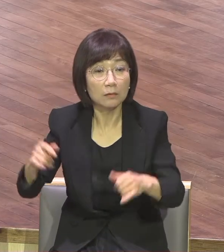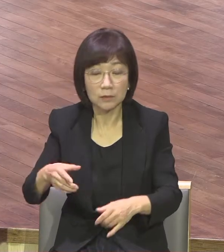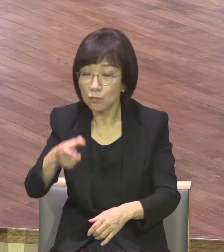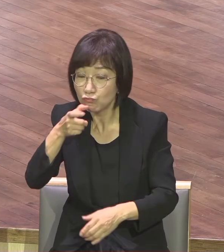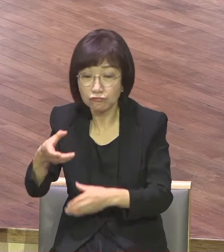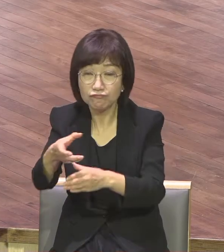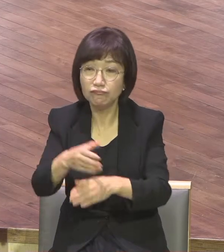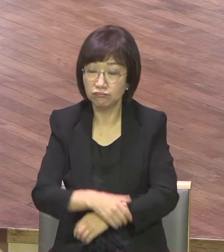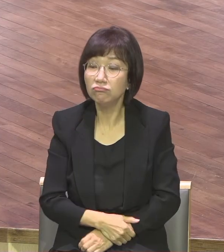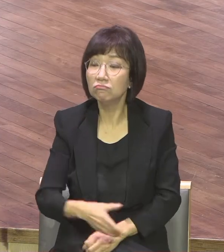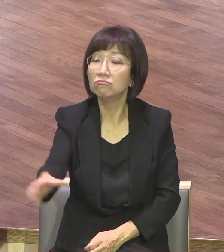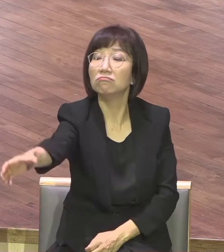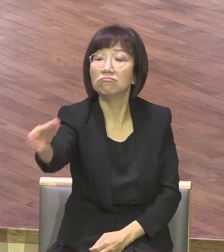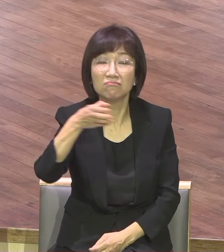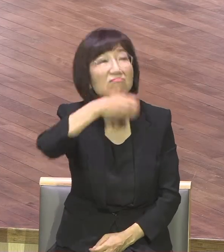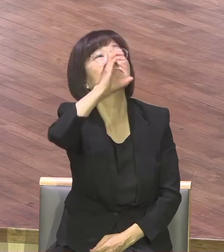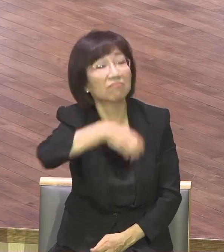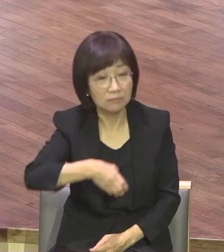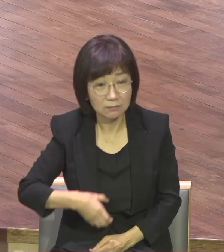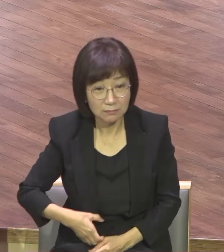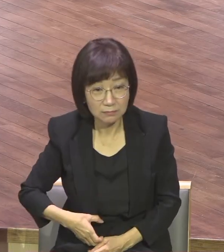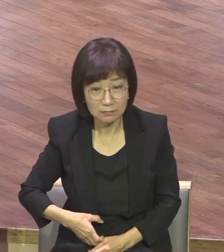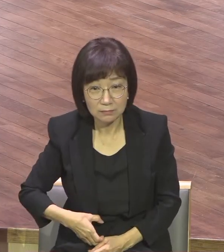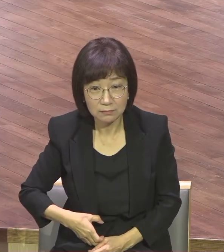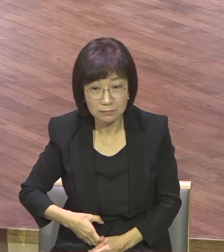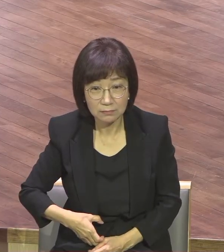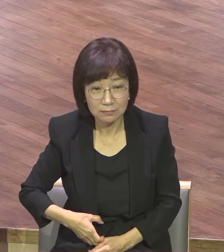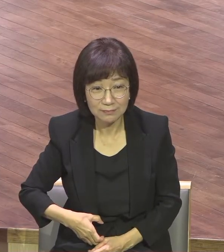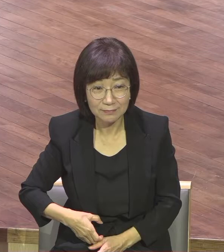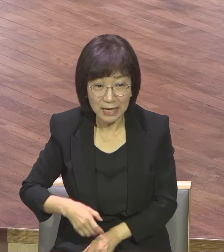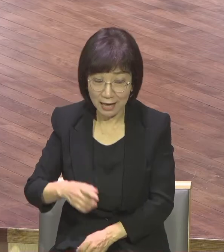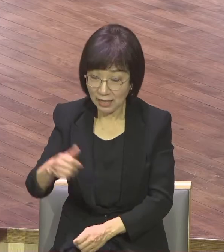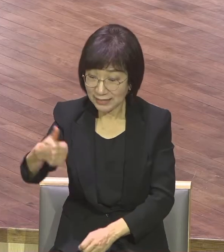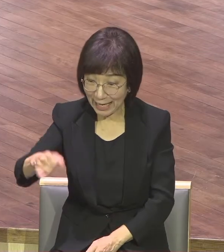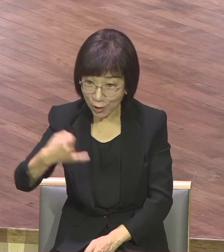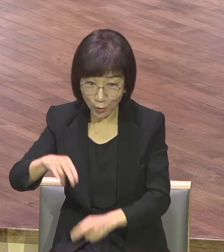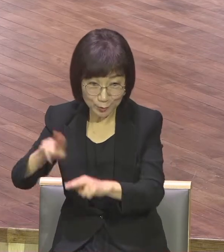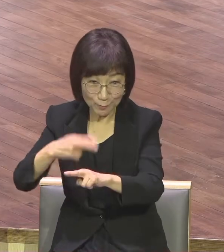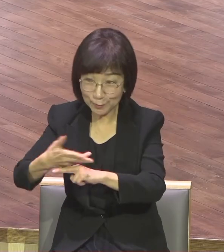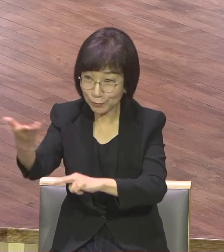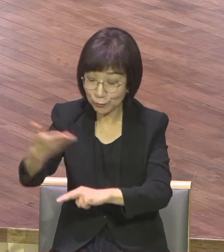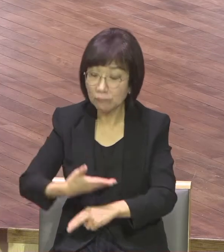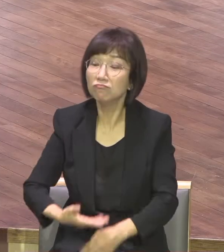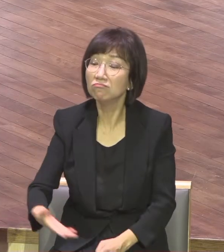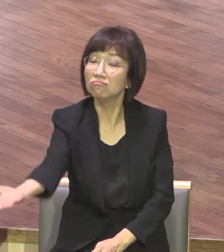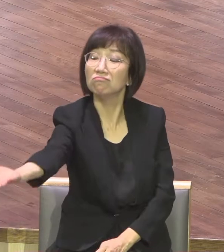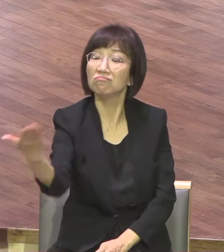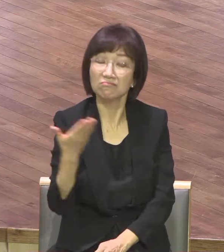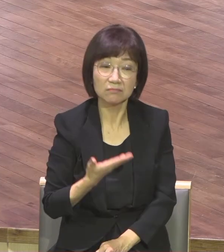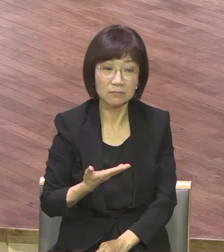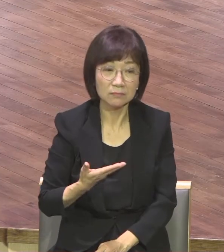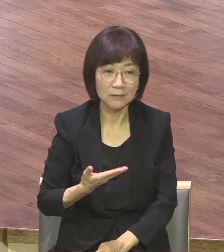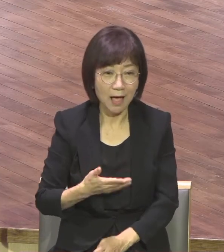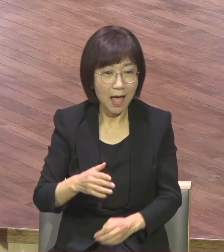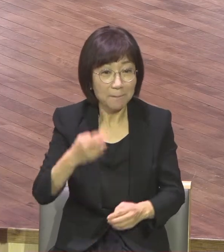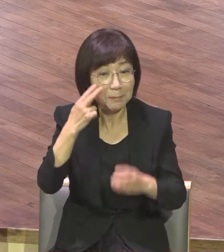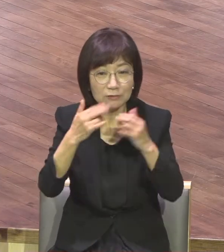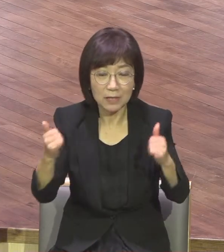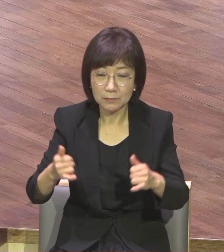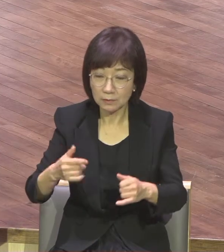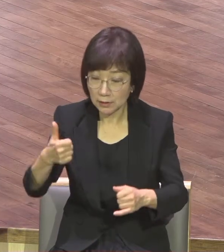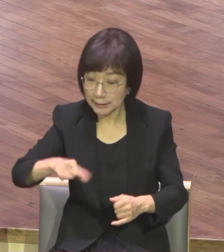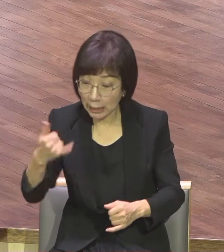자녀들이 뭐 선물하기 전 뭐 내가 다 준 건데 당연한 거를 그게 아니에요. 애들이 뭐 물 조금만 있어도 땡큐,